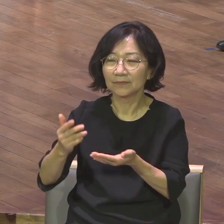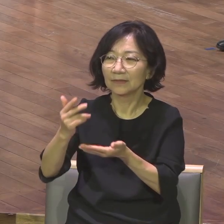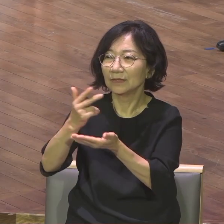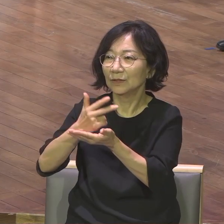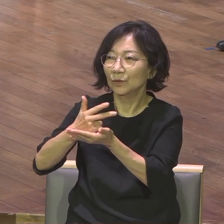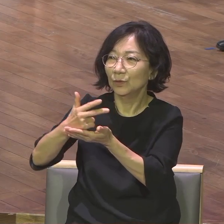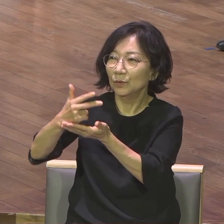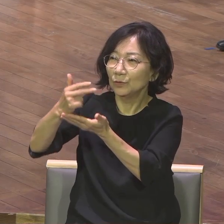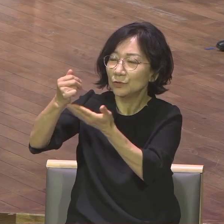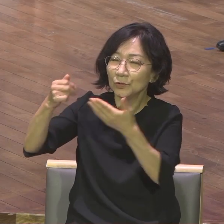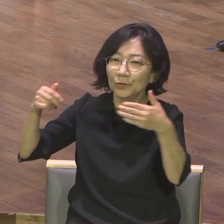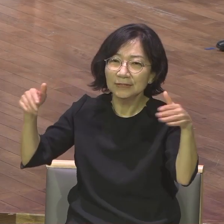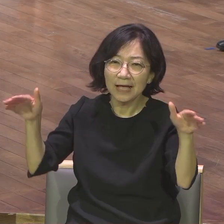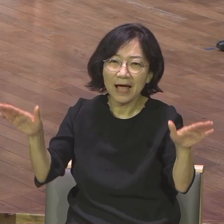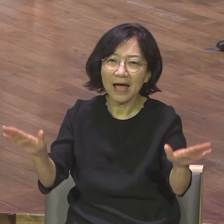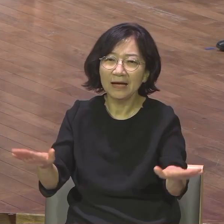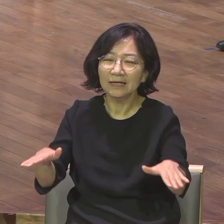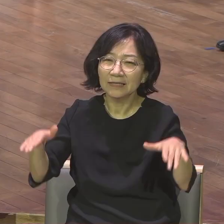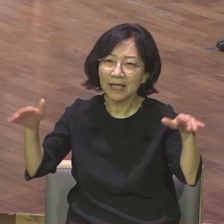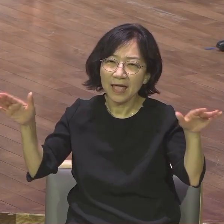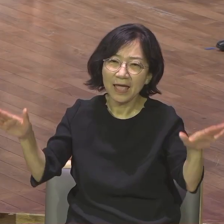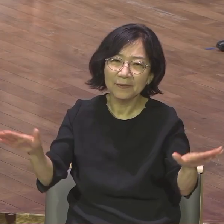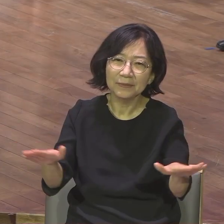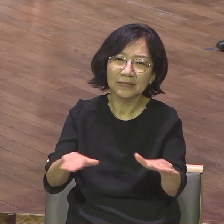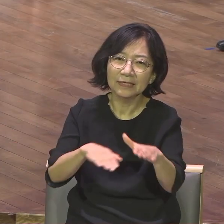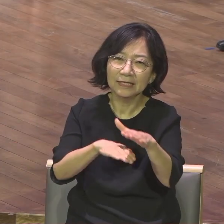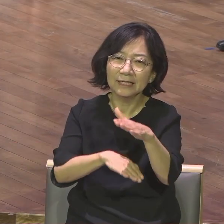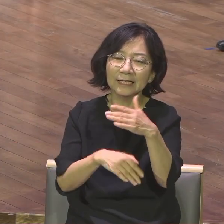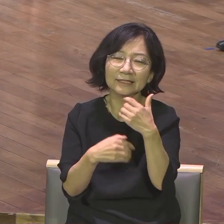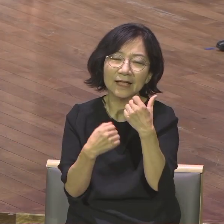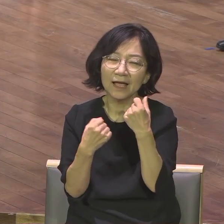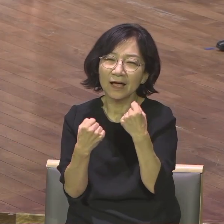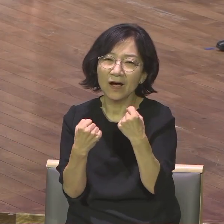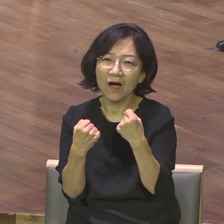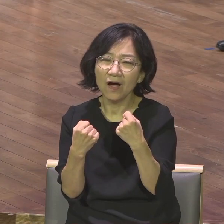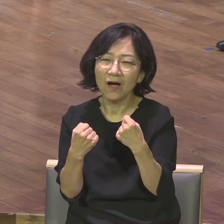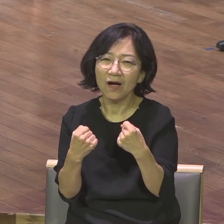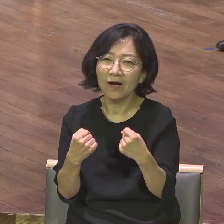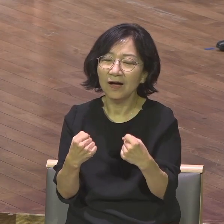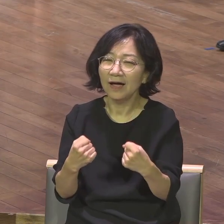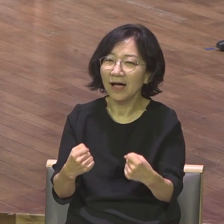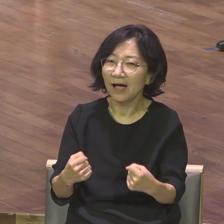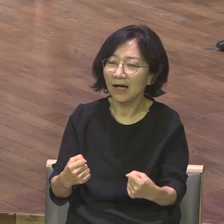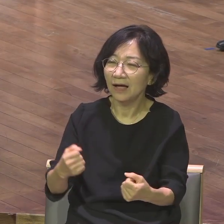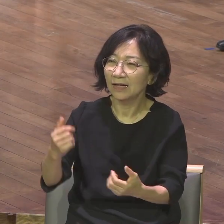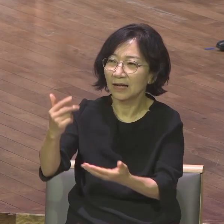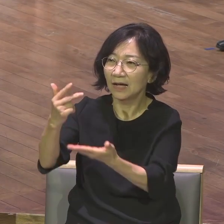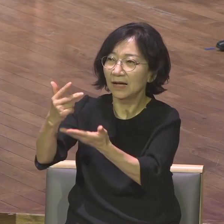주의